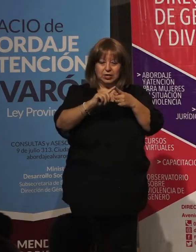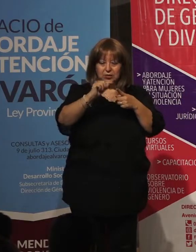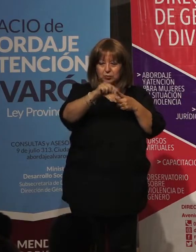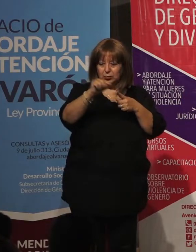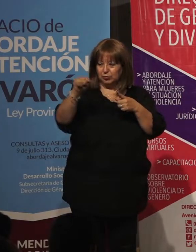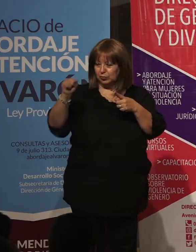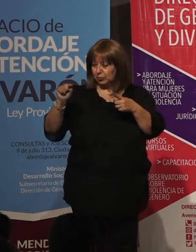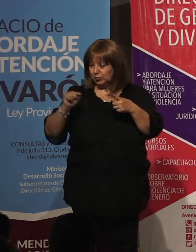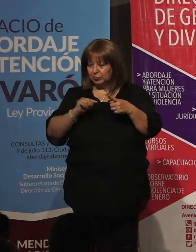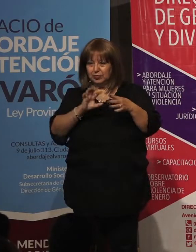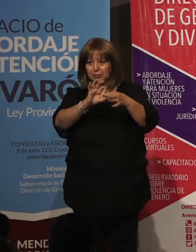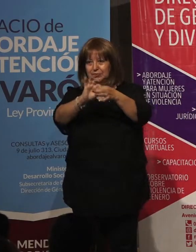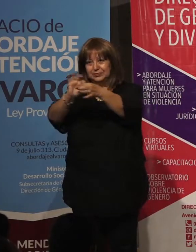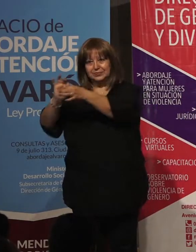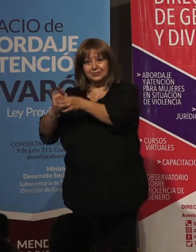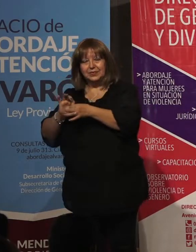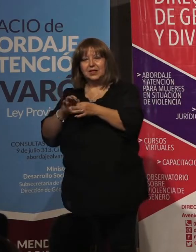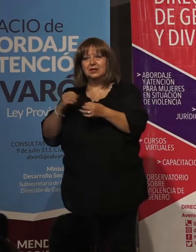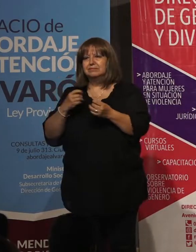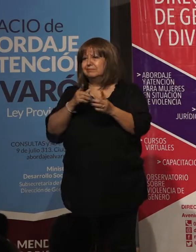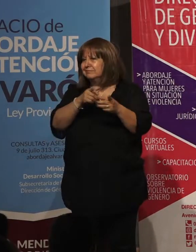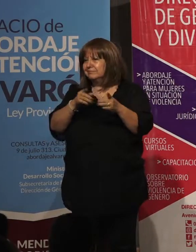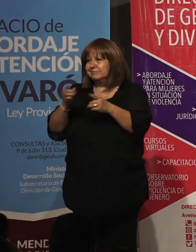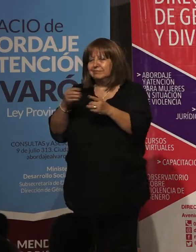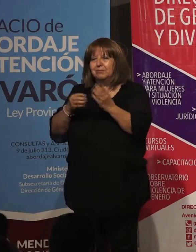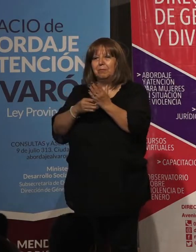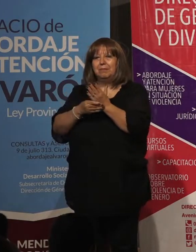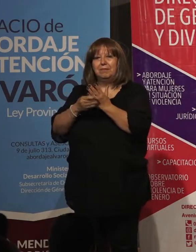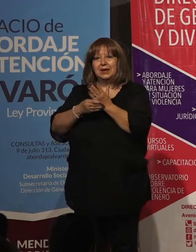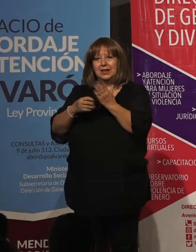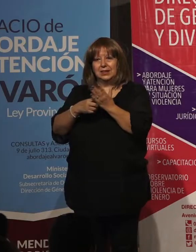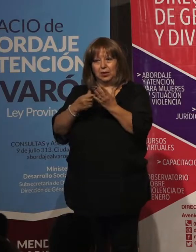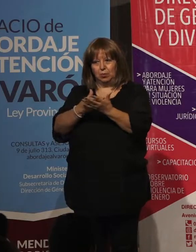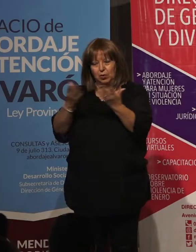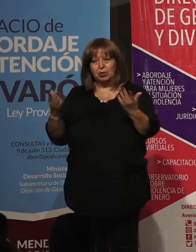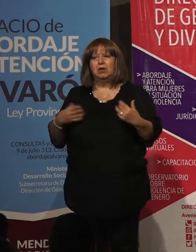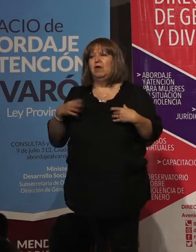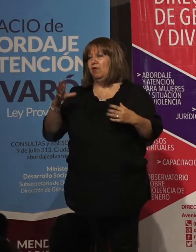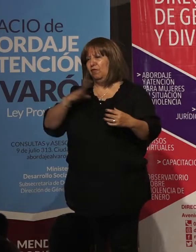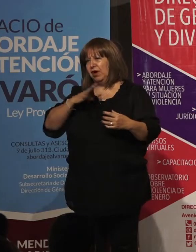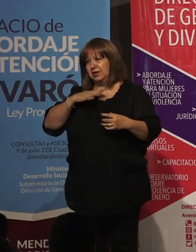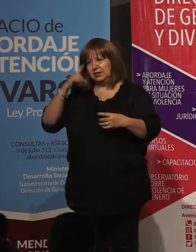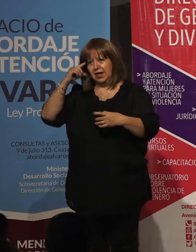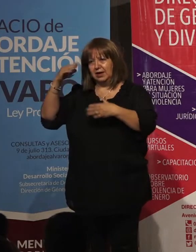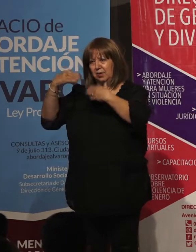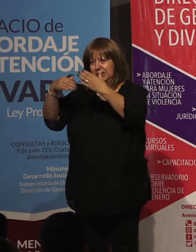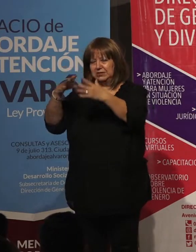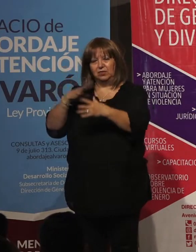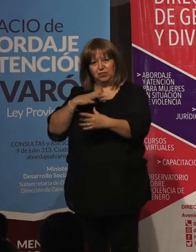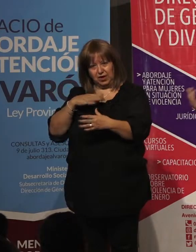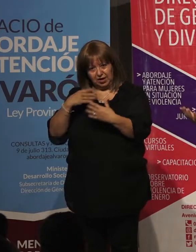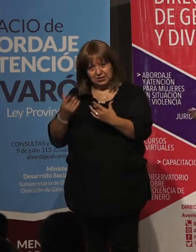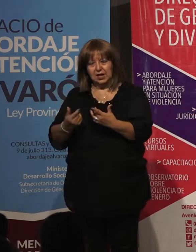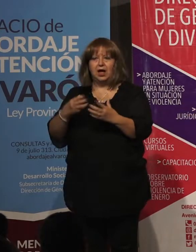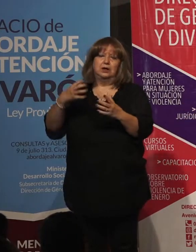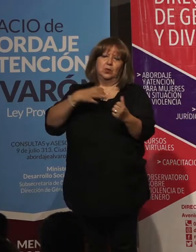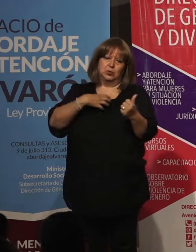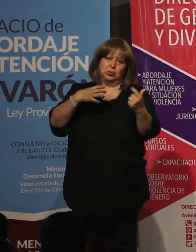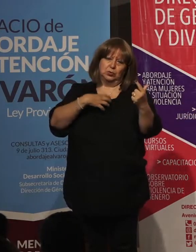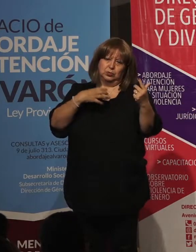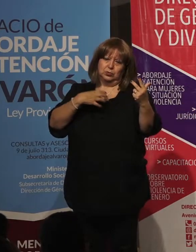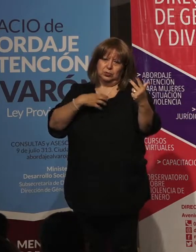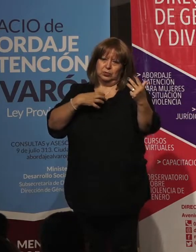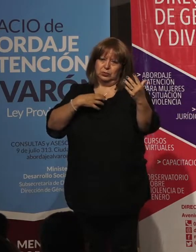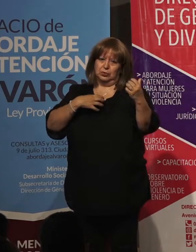lo que hace es capacitar al Ministerio Público. Insisto, falta mucha capacitación todavía. Cientos de cursos ha dado